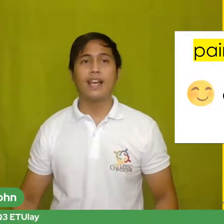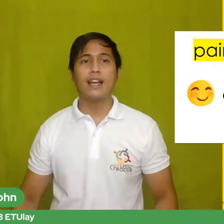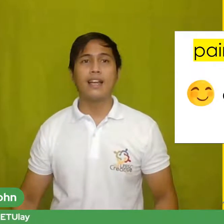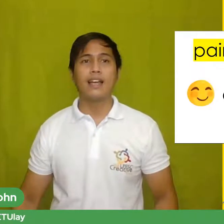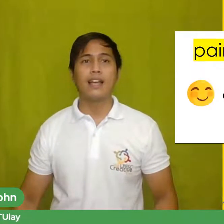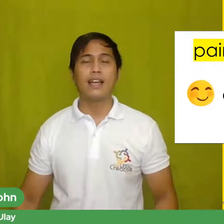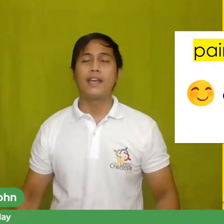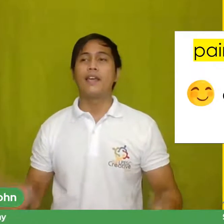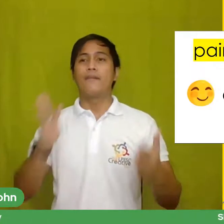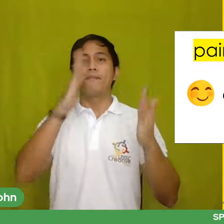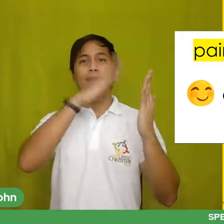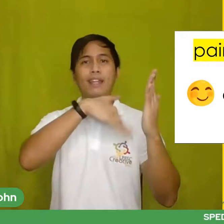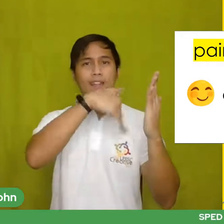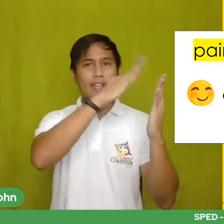Isang painting.